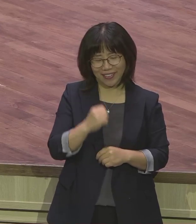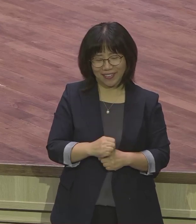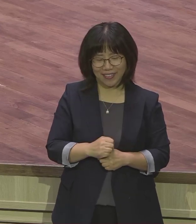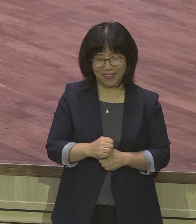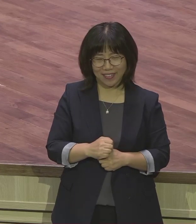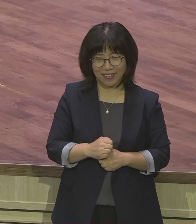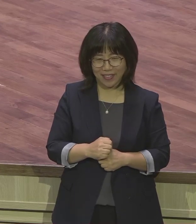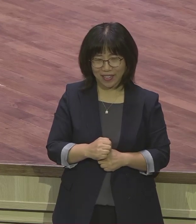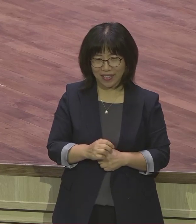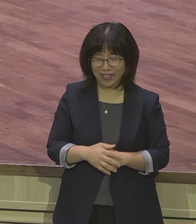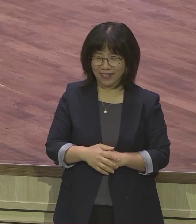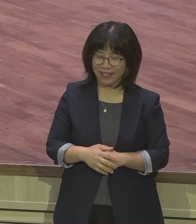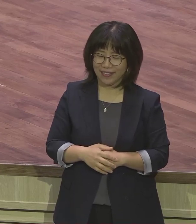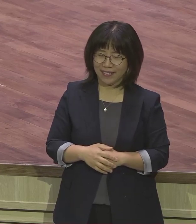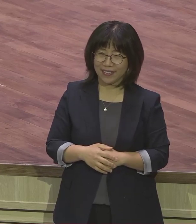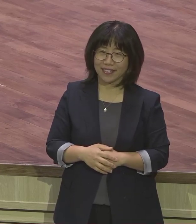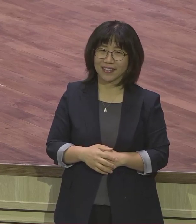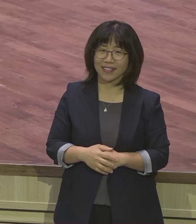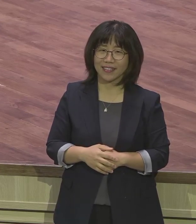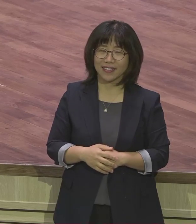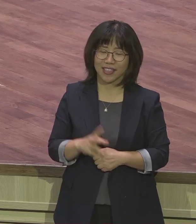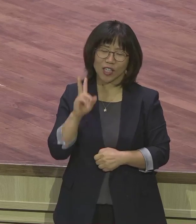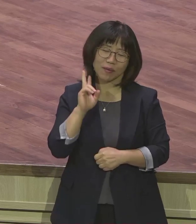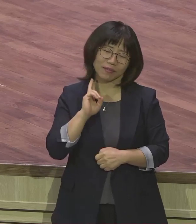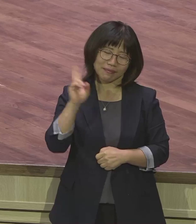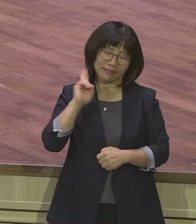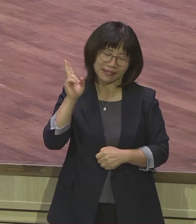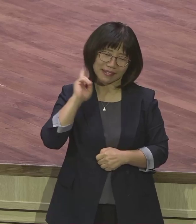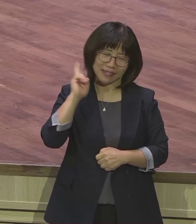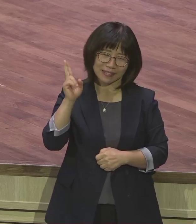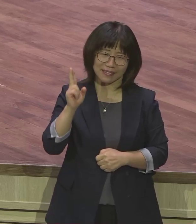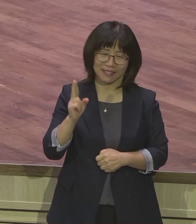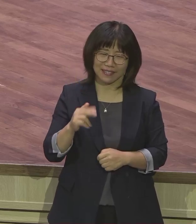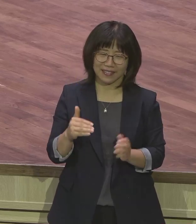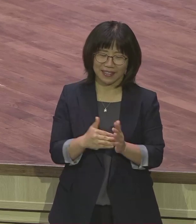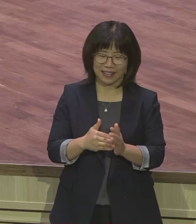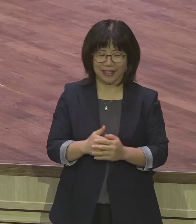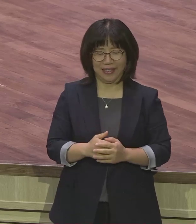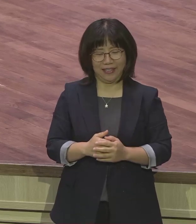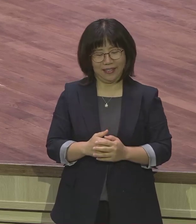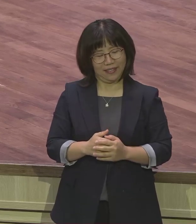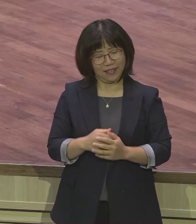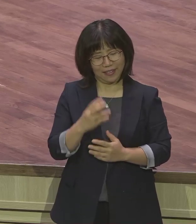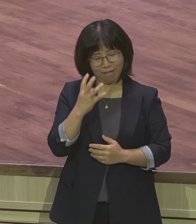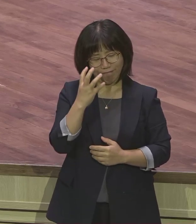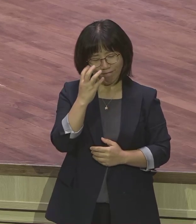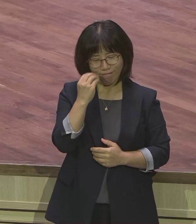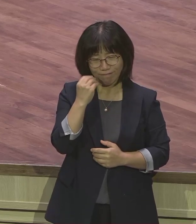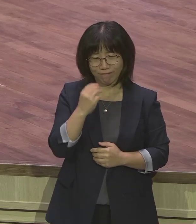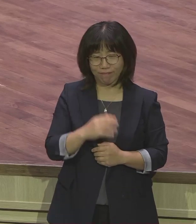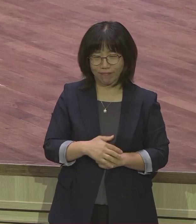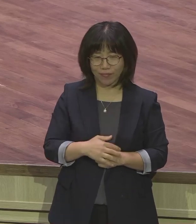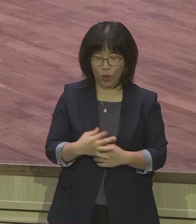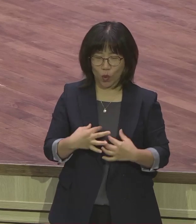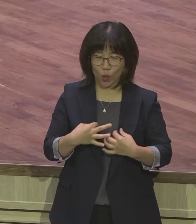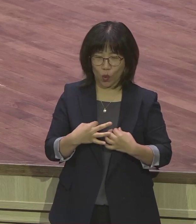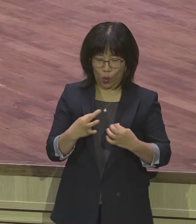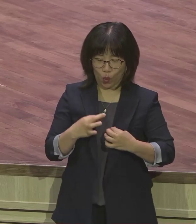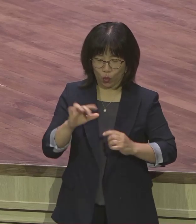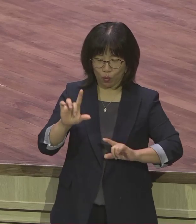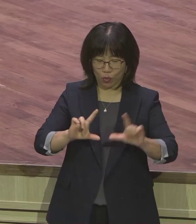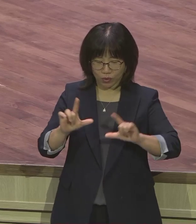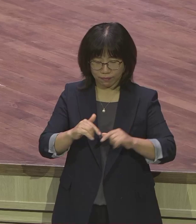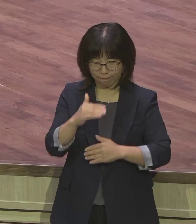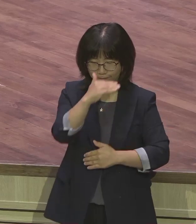애들은 많이 고침도 치고 동그랗고 밑에만 쳐올려가지고 동그랗고 이 모습들이요 옷 입은 것도 그렇고